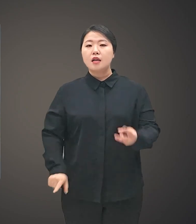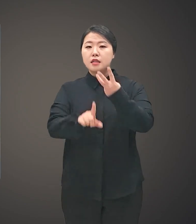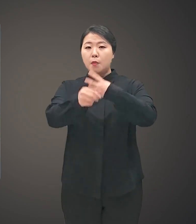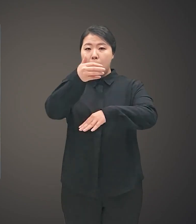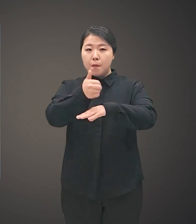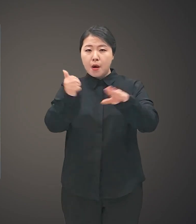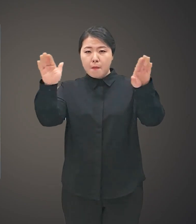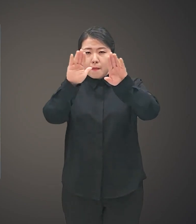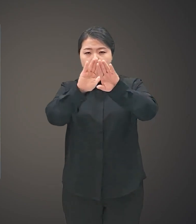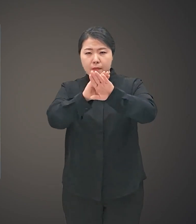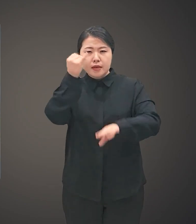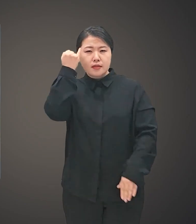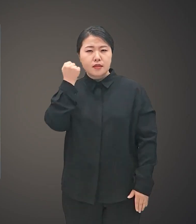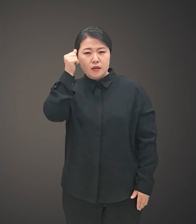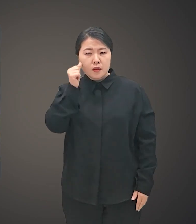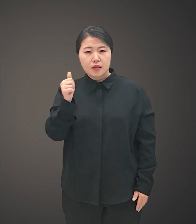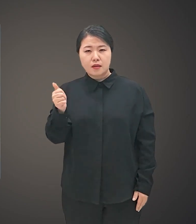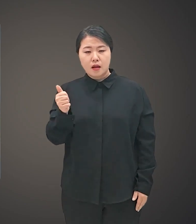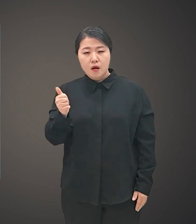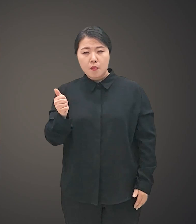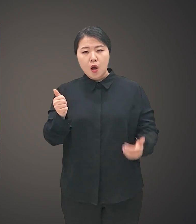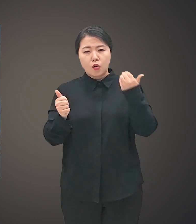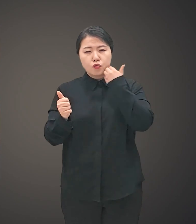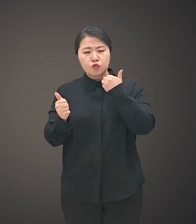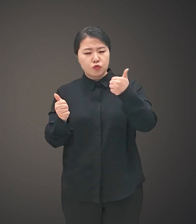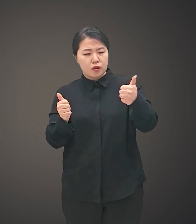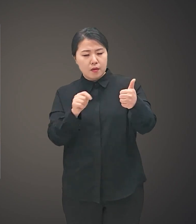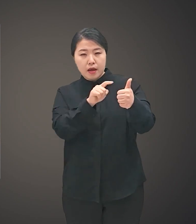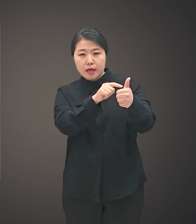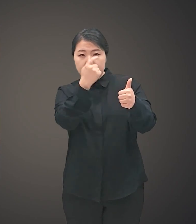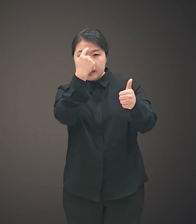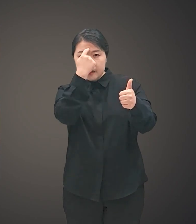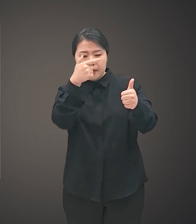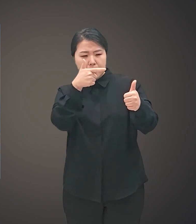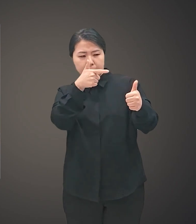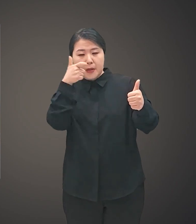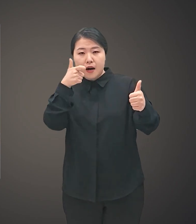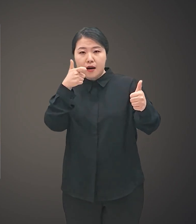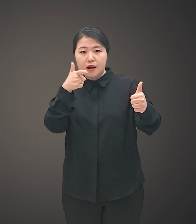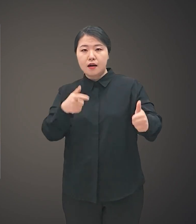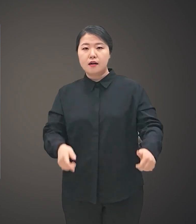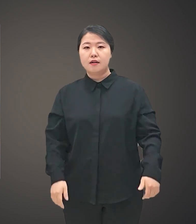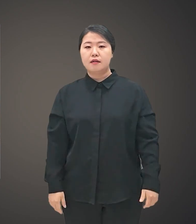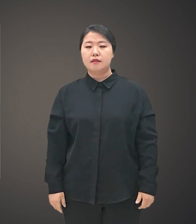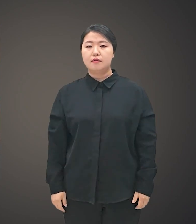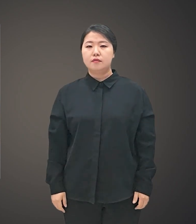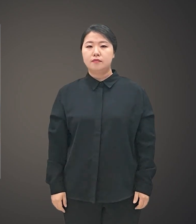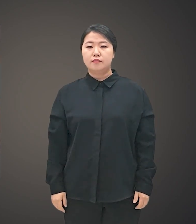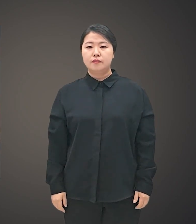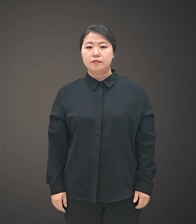(3월) 말의 어느 날 야밤에 10대 청소년이 누군가의 이마에 대고 방아쇠를 당겼다.